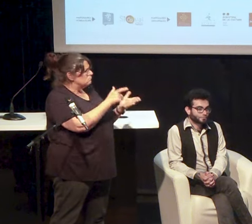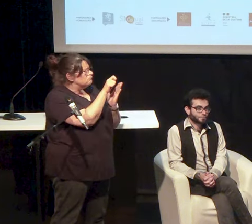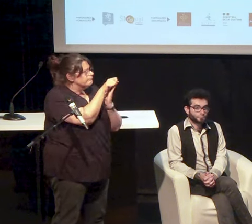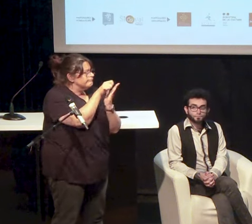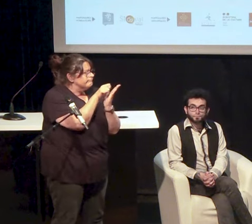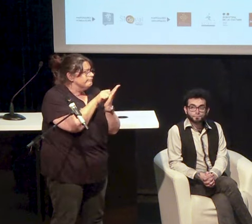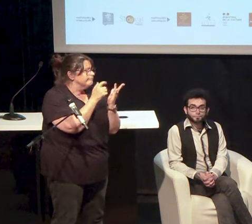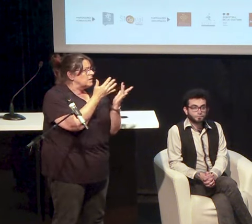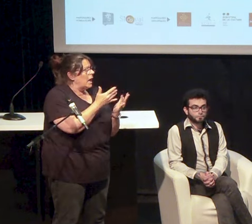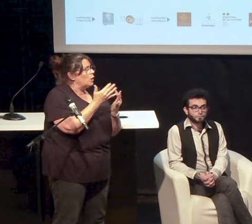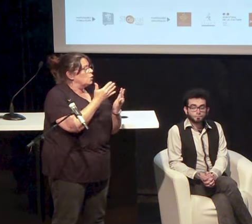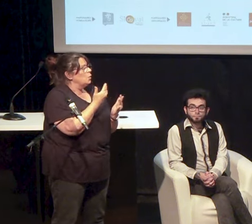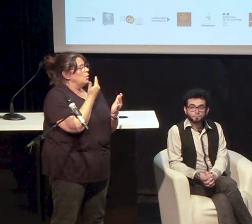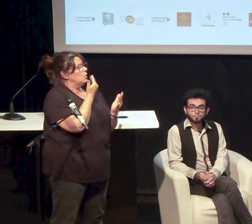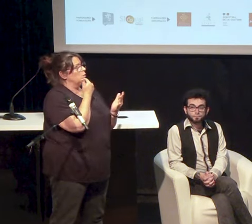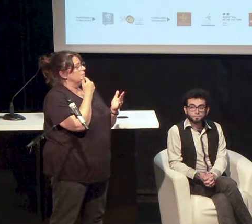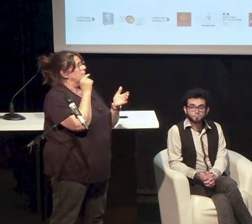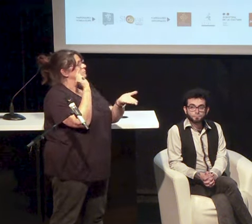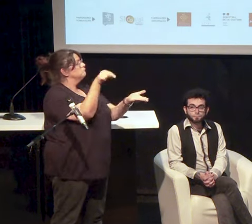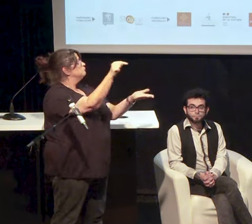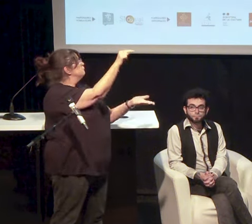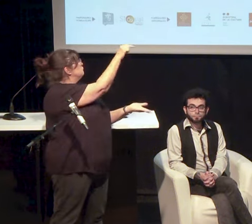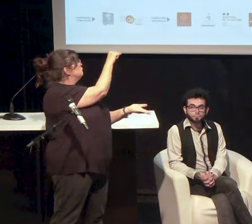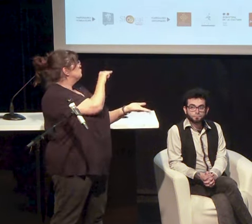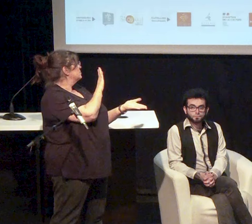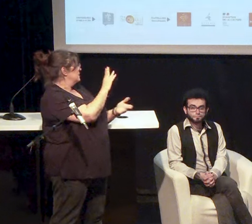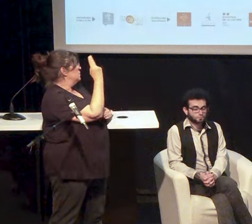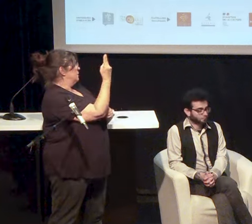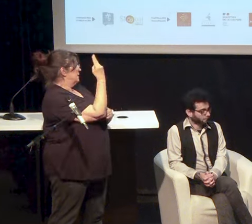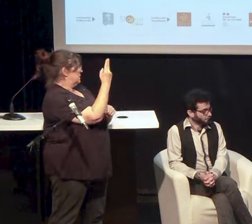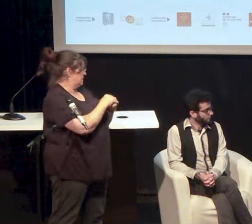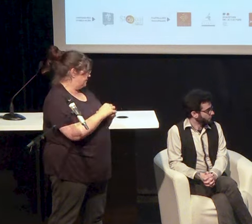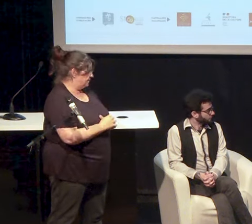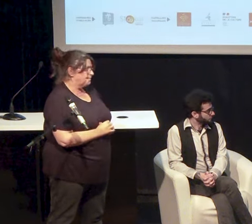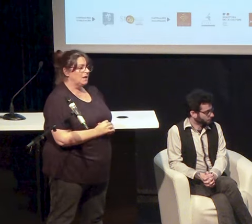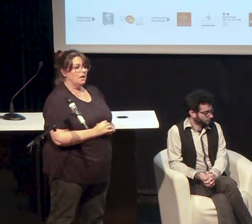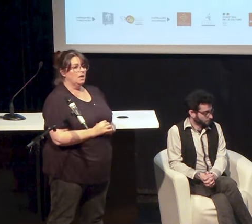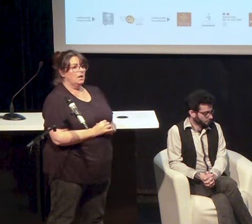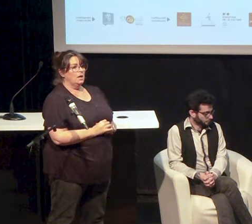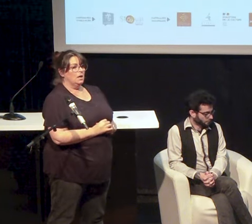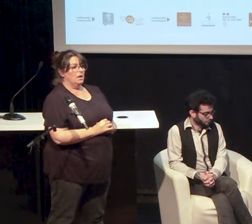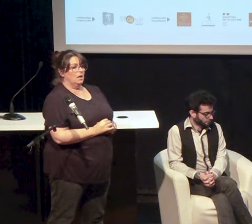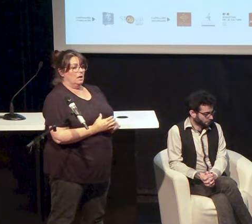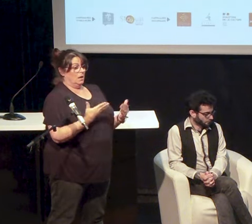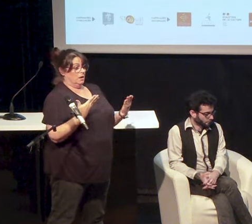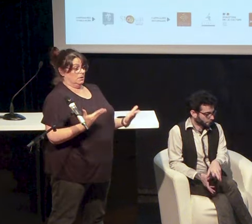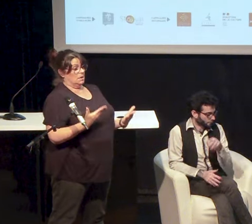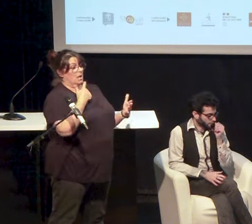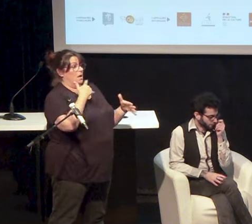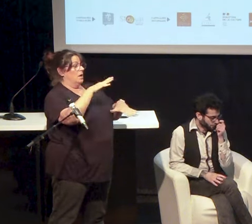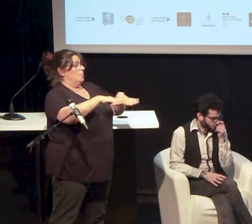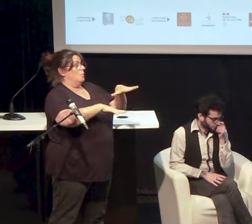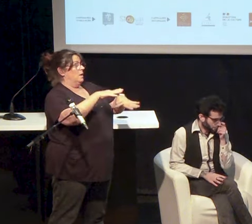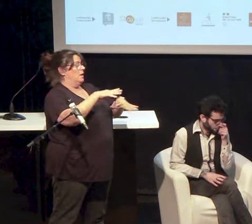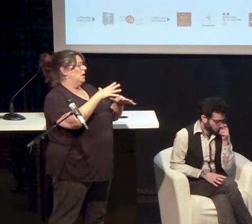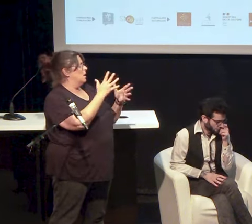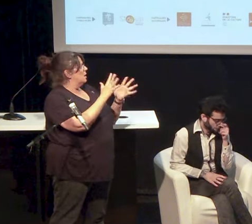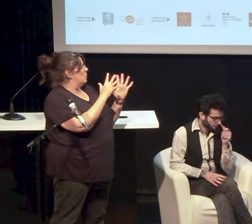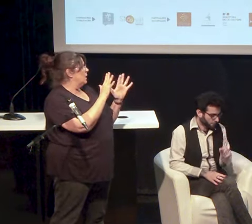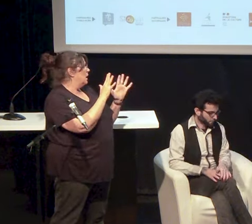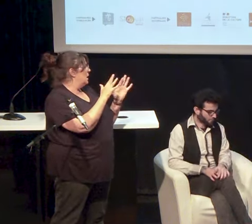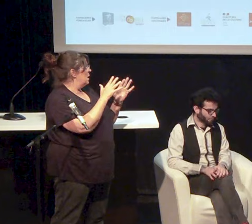donc, dans les établissements d'enseignement supérieur. Et effectivement, cela représente à peu près, très